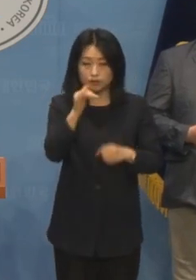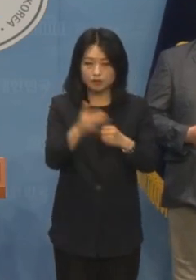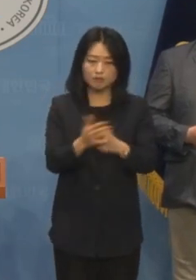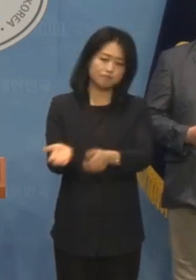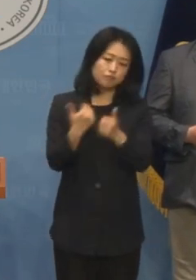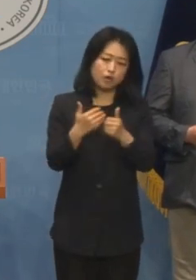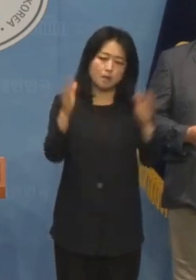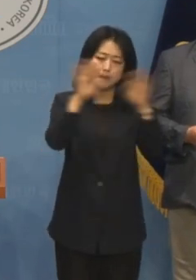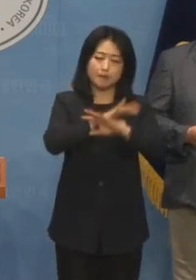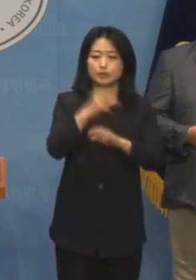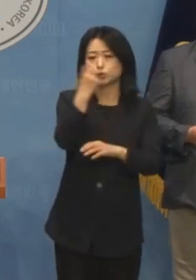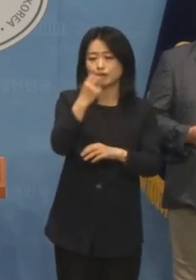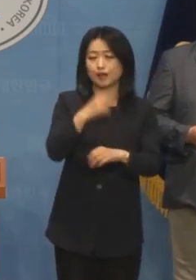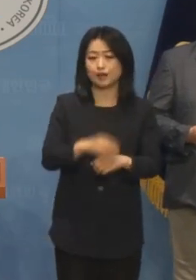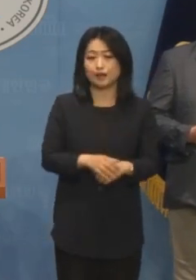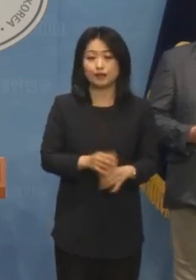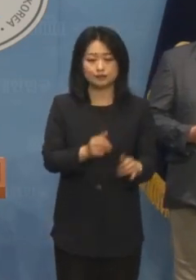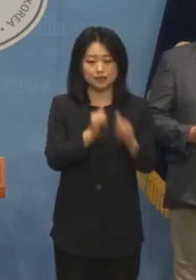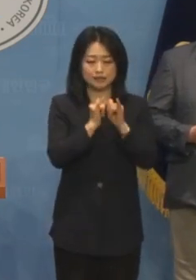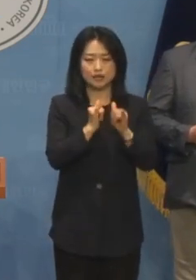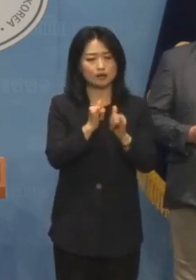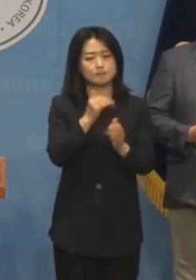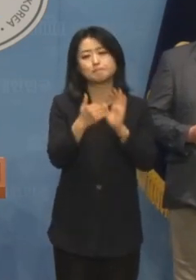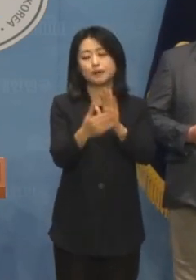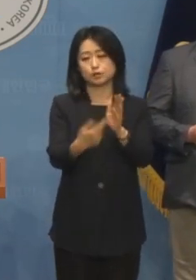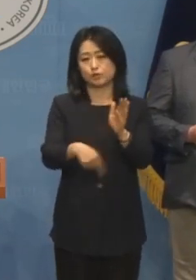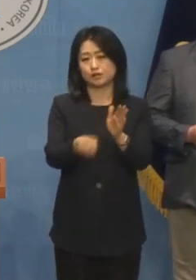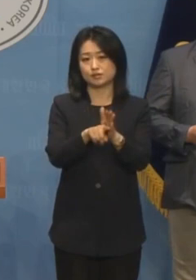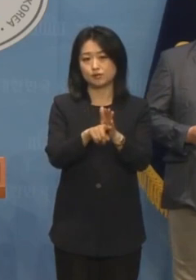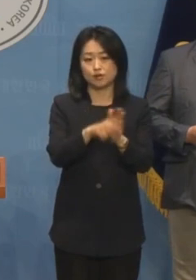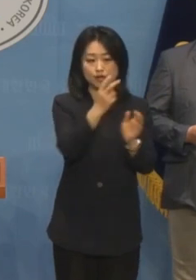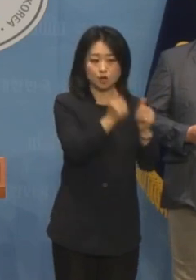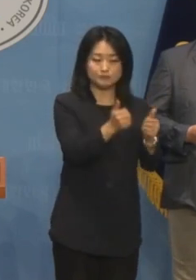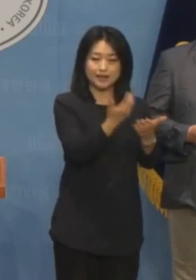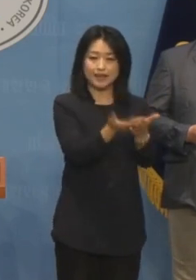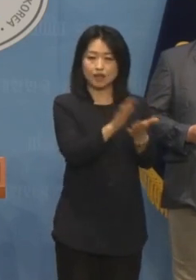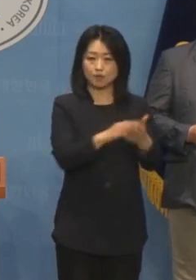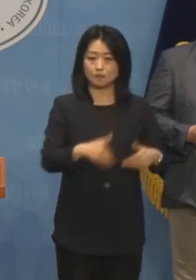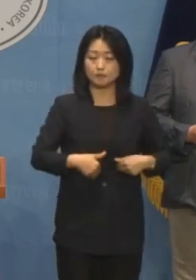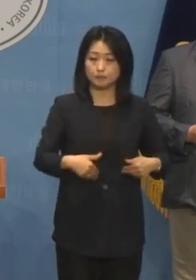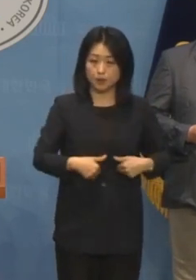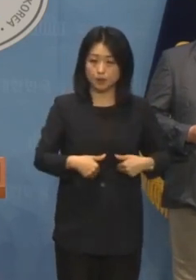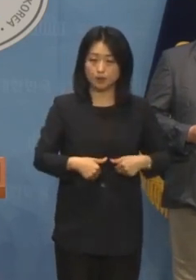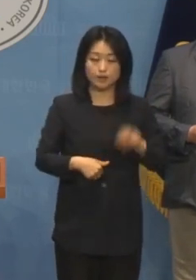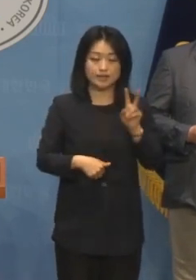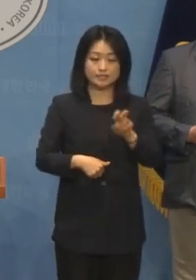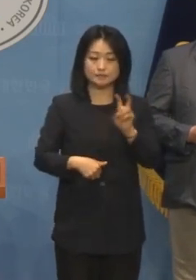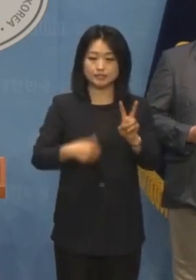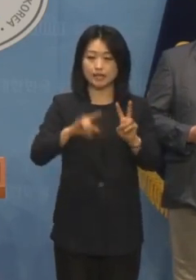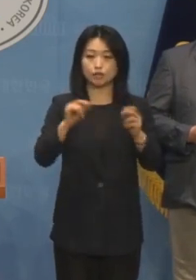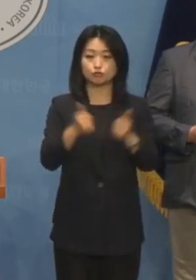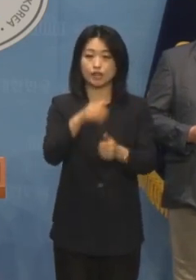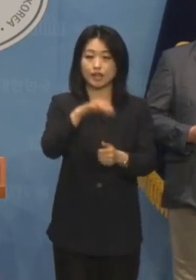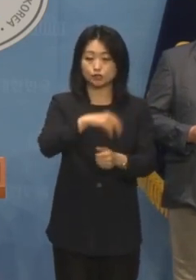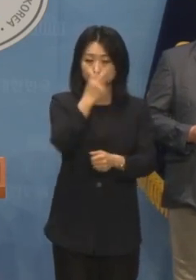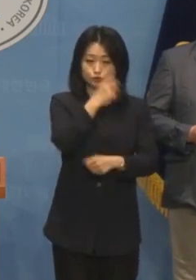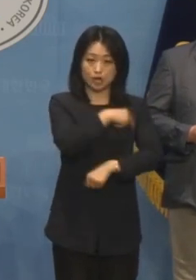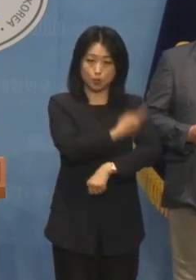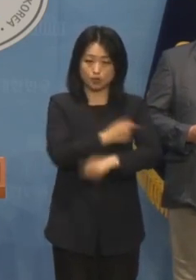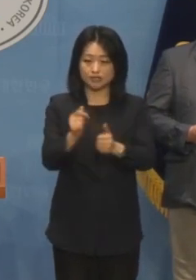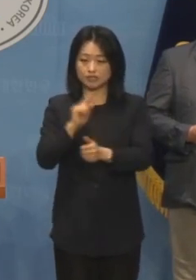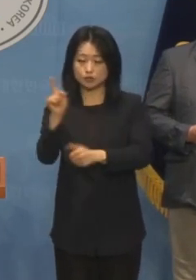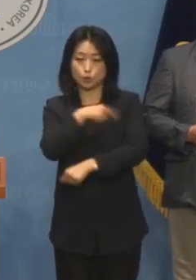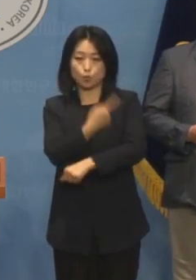실정입니다. 더 이상의 자살로 인한 죽음을 방지하기 위해서는 검찰개혁이 시급합니다. 22대 국회는 수사권과